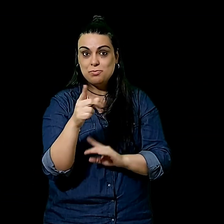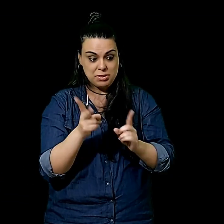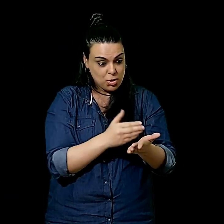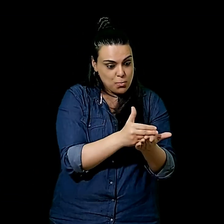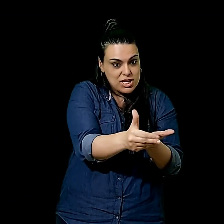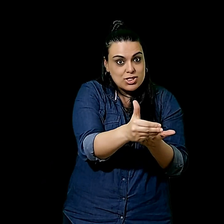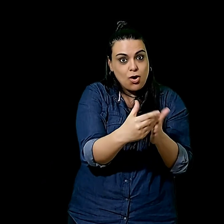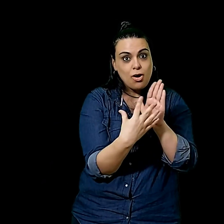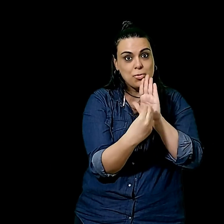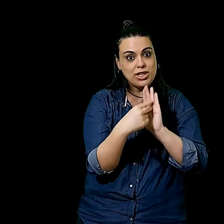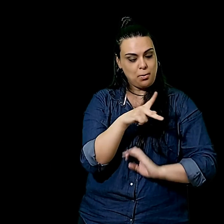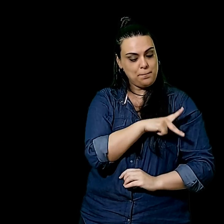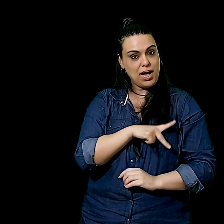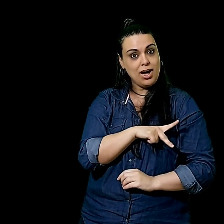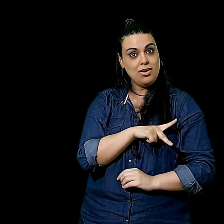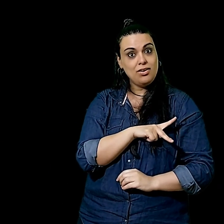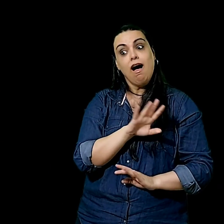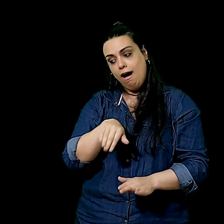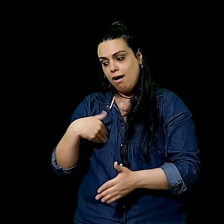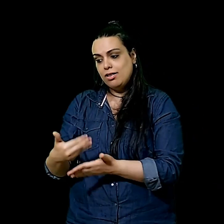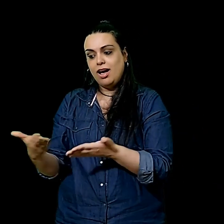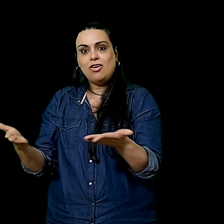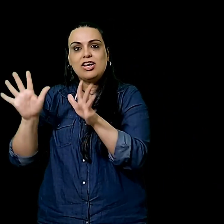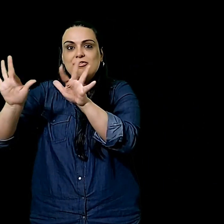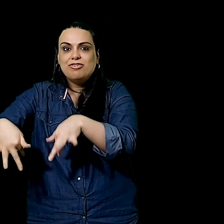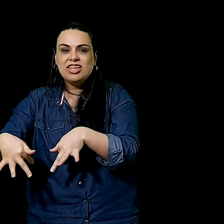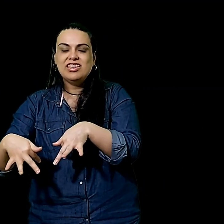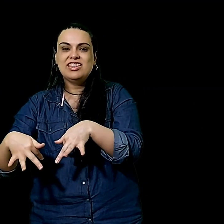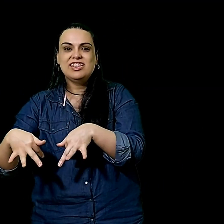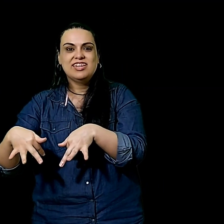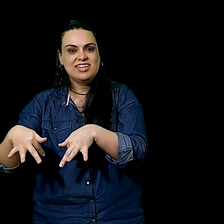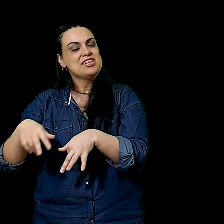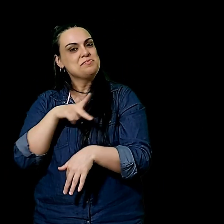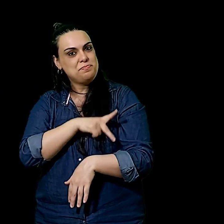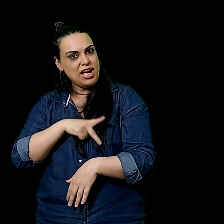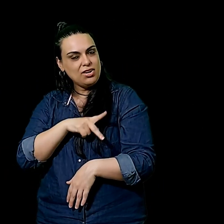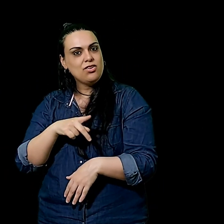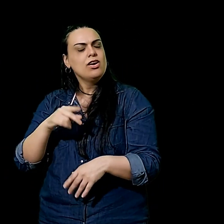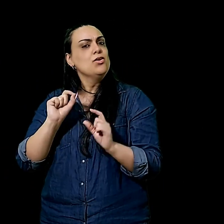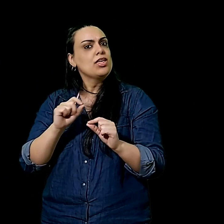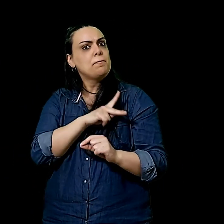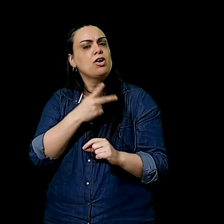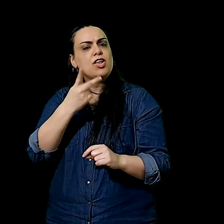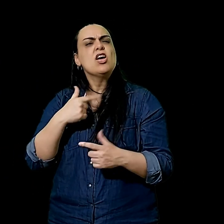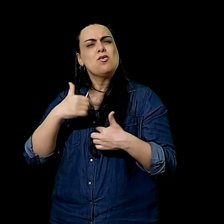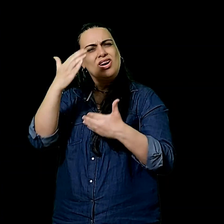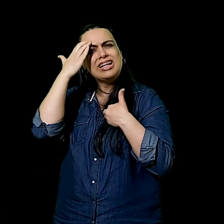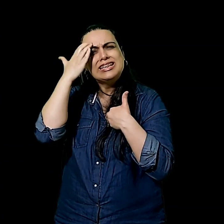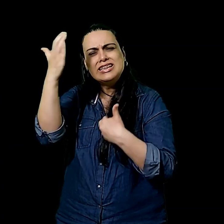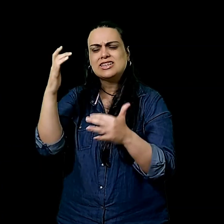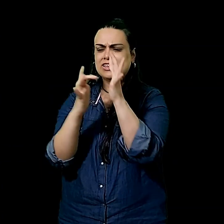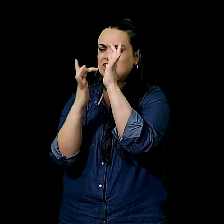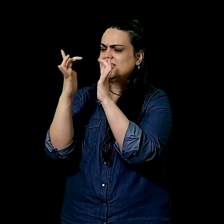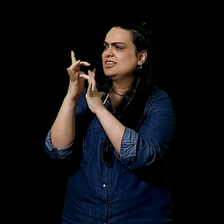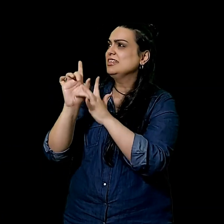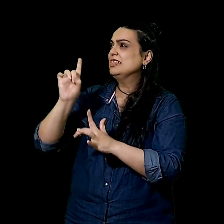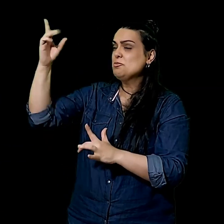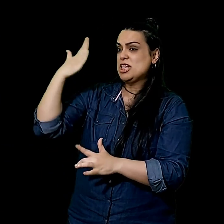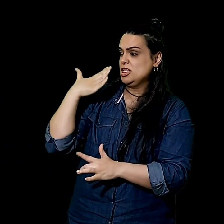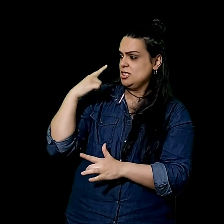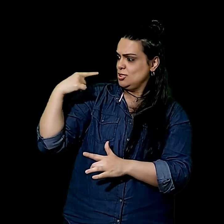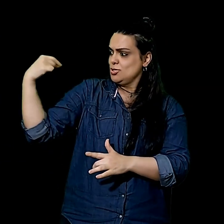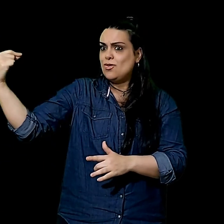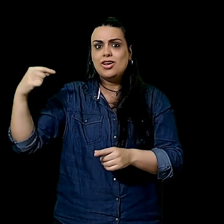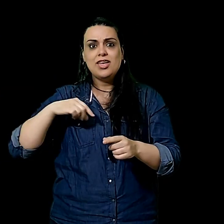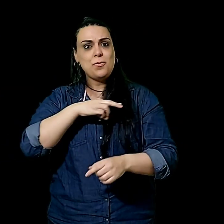1, quando ele diz a Timóteo: eu dou graças a Jesus Cristo que me teve por fiel, pondo-me no ministério. E o que Paulo